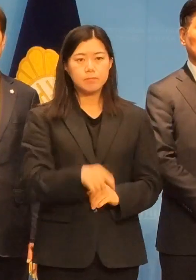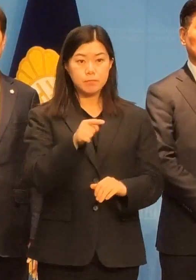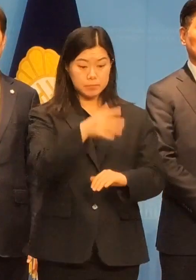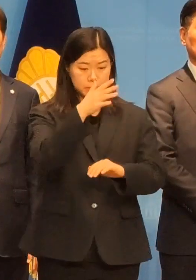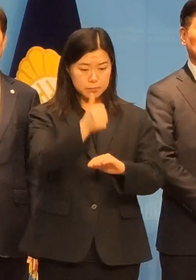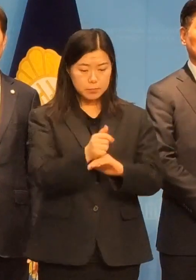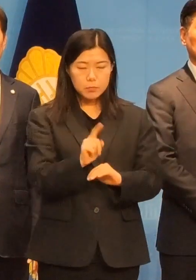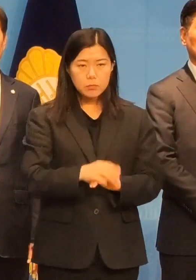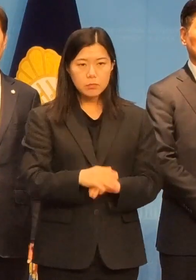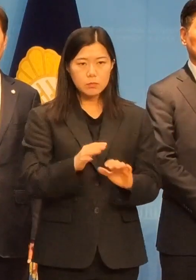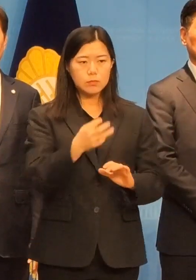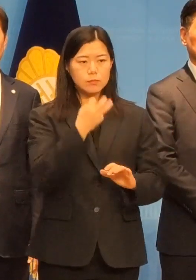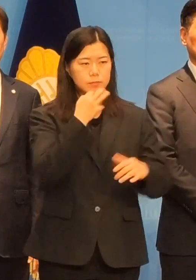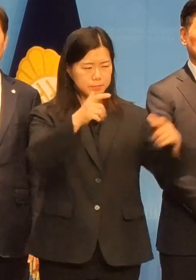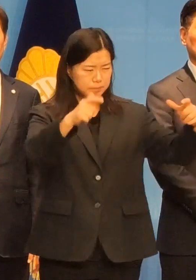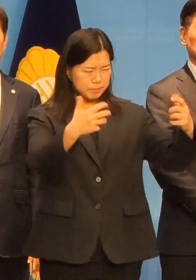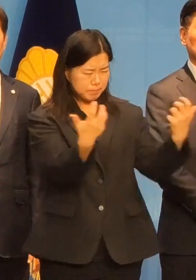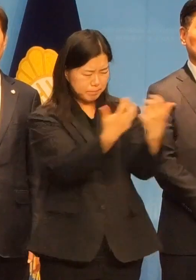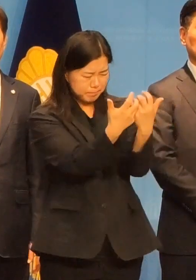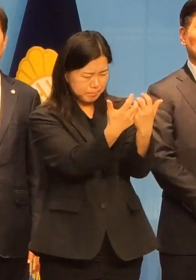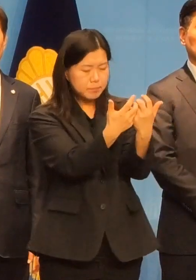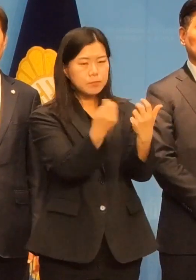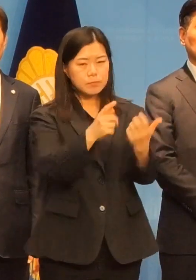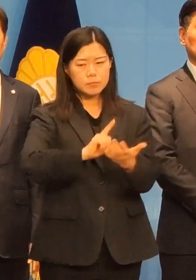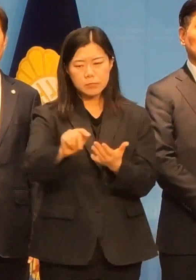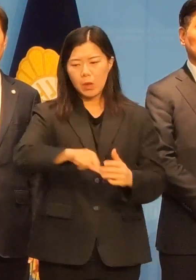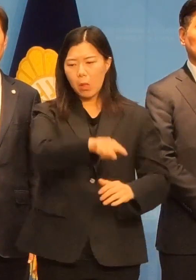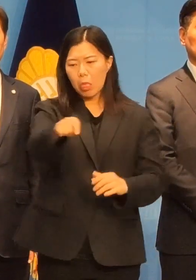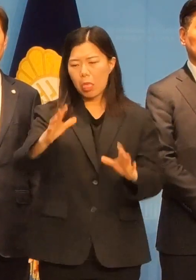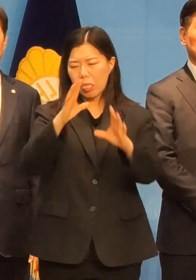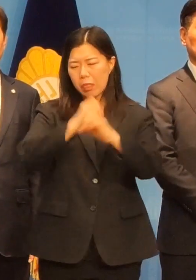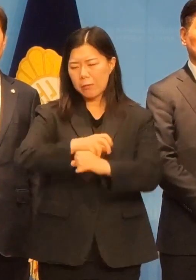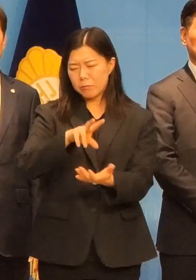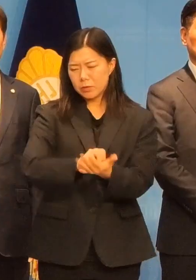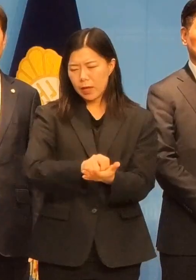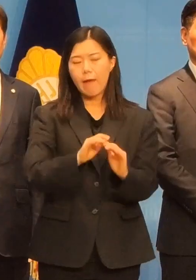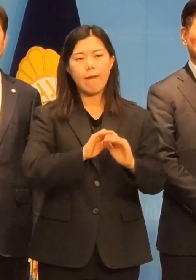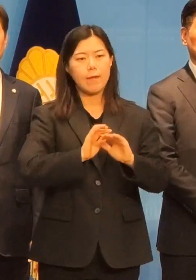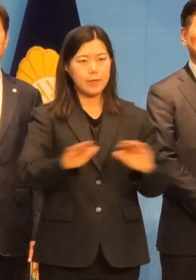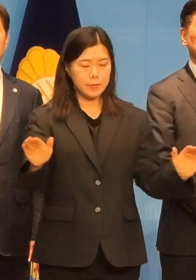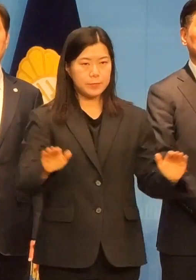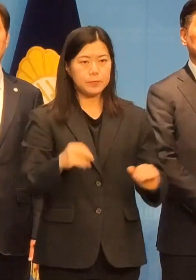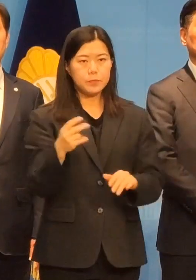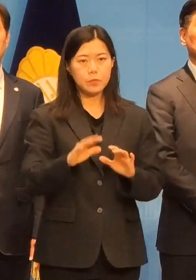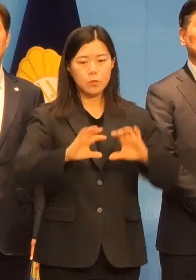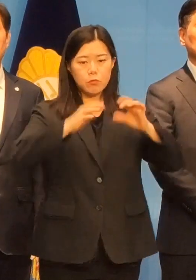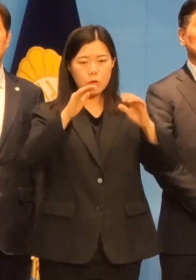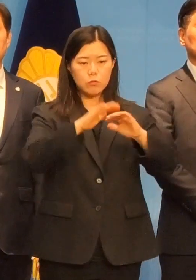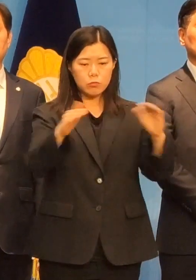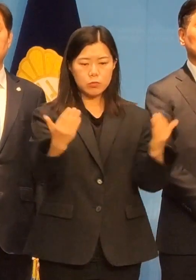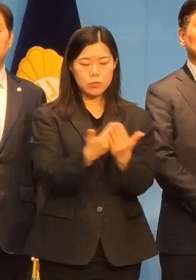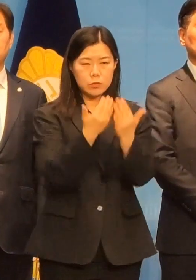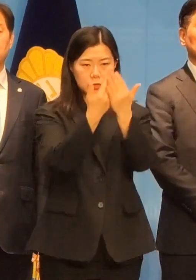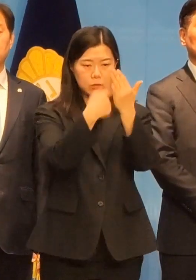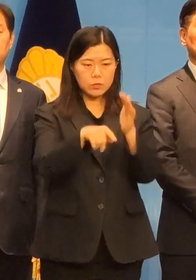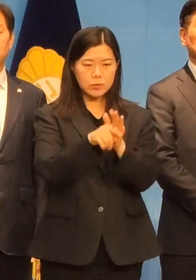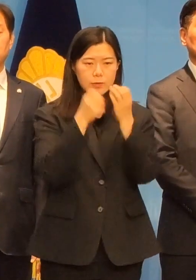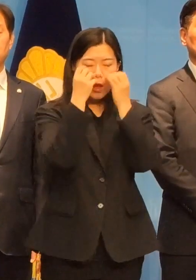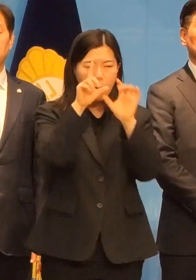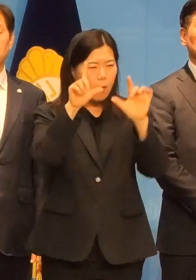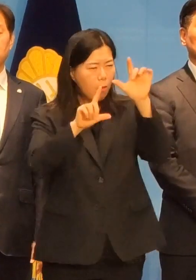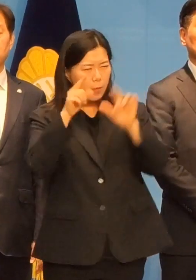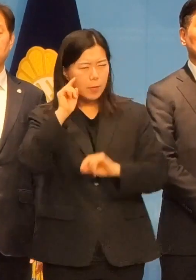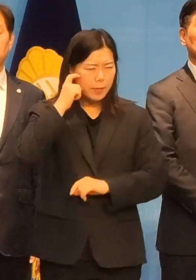결과 우리는 수도권 과밀화와 지방소멸 문제를 근본적으로 해결하고 국가 균형 성장의 새로운 모델을 만들어가기